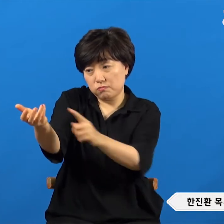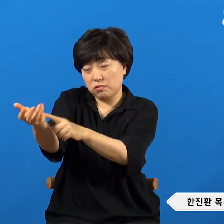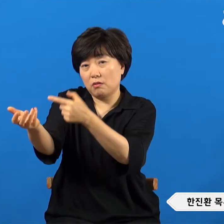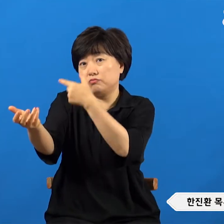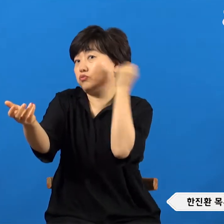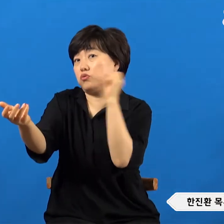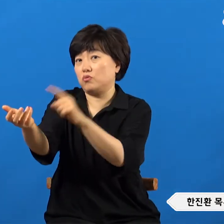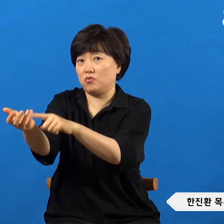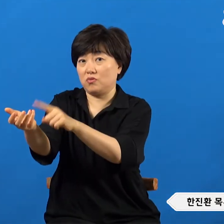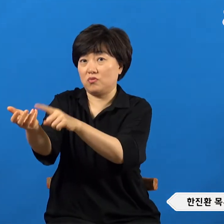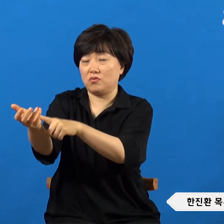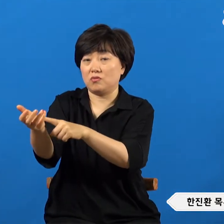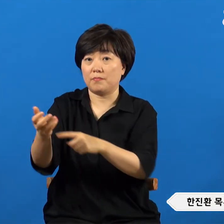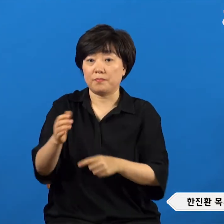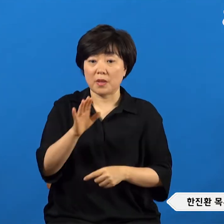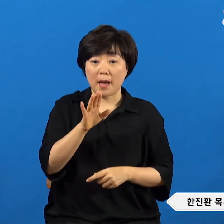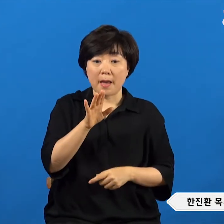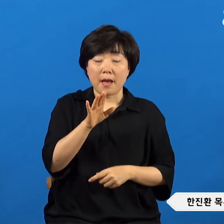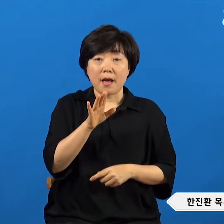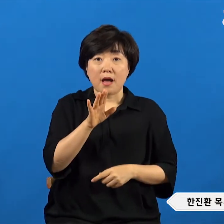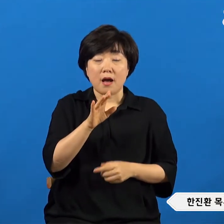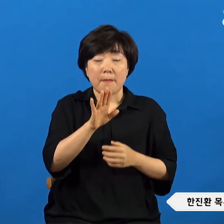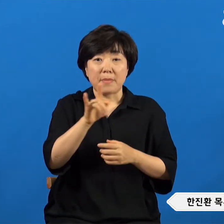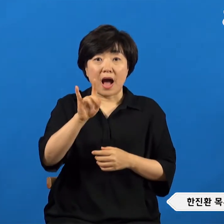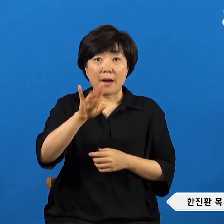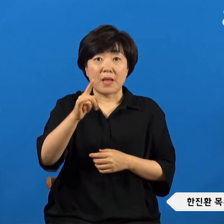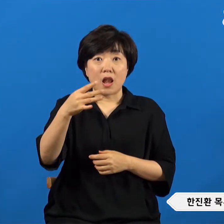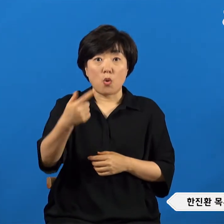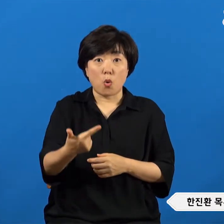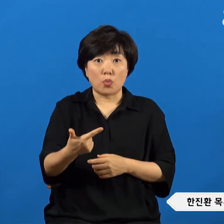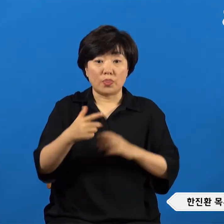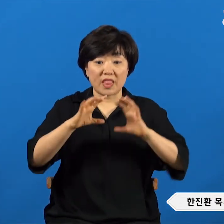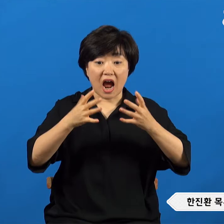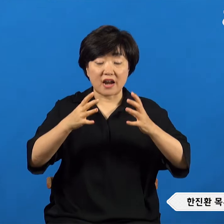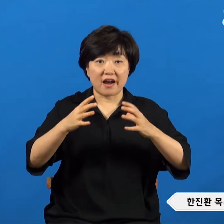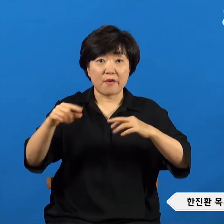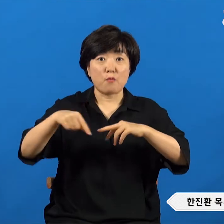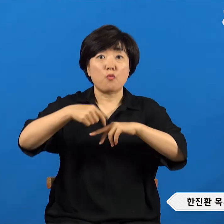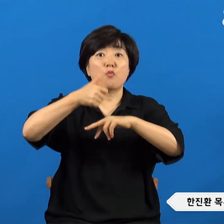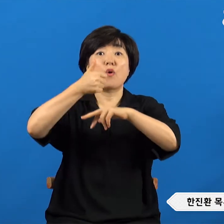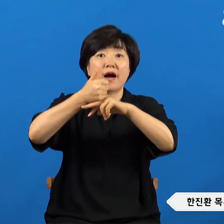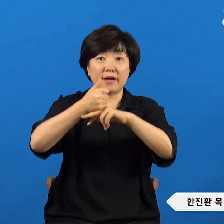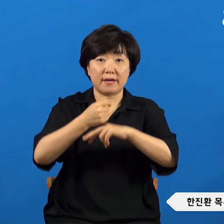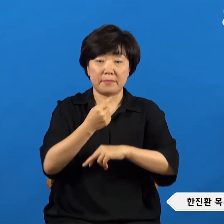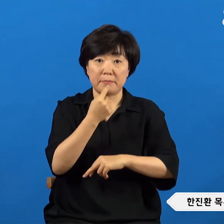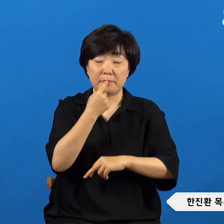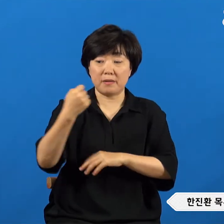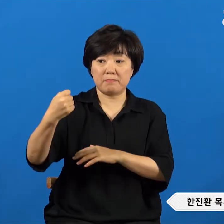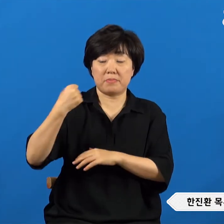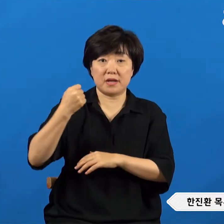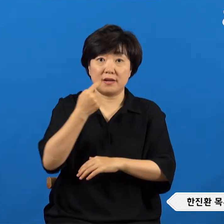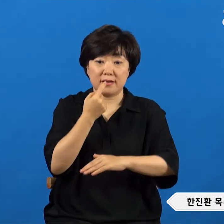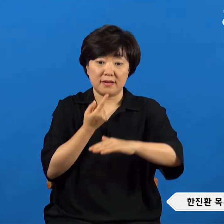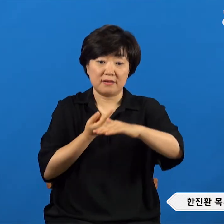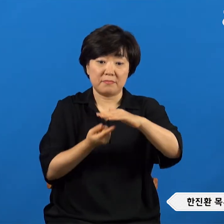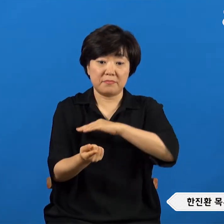벨사살은 대제국 바벨론의 왕 아닙니까? 그의 말 한마디면 안 되는 일이